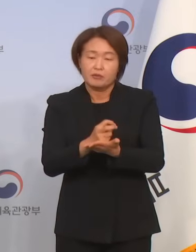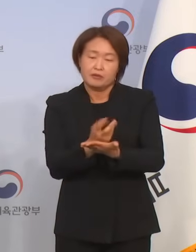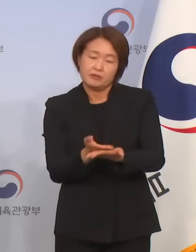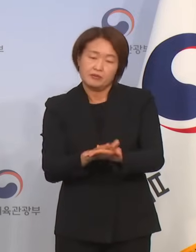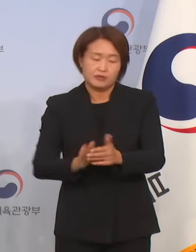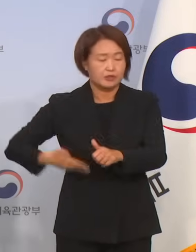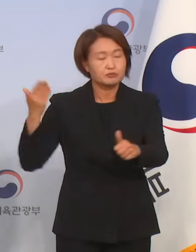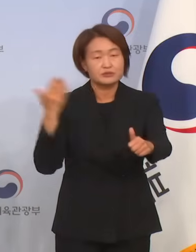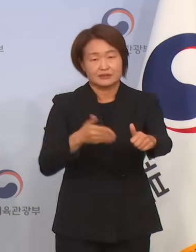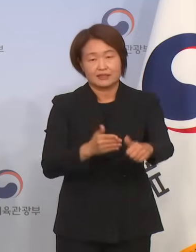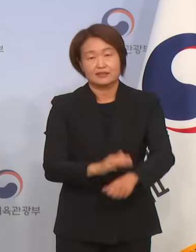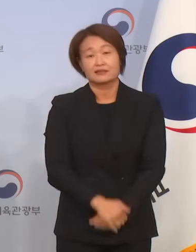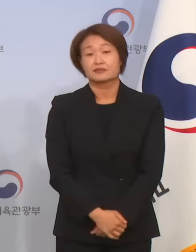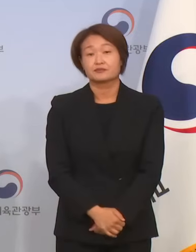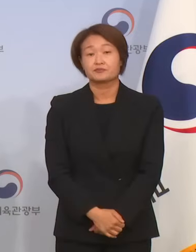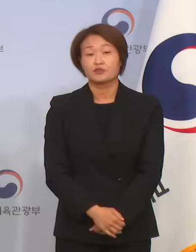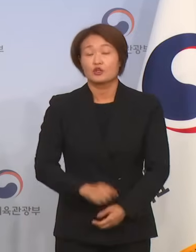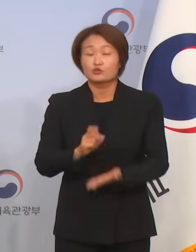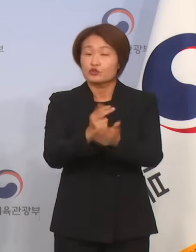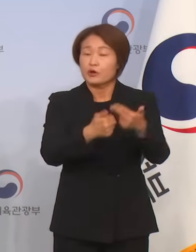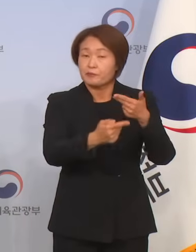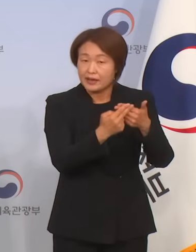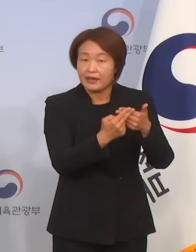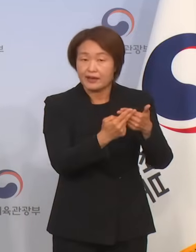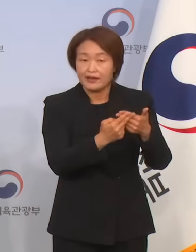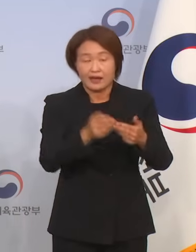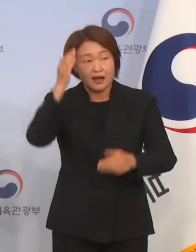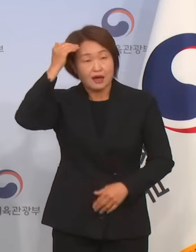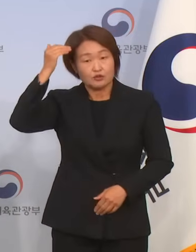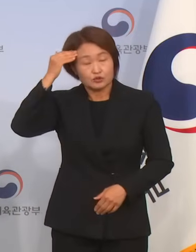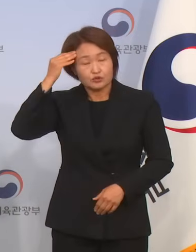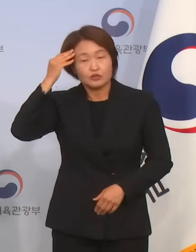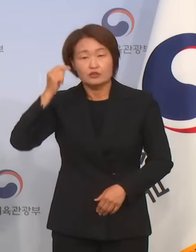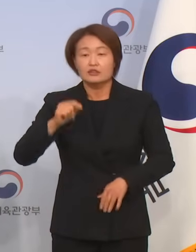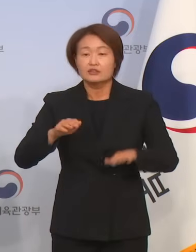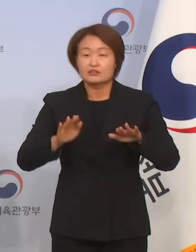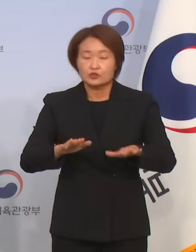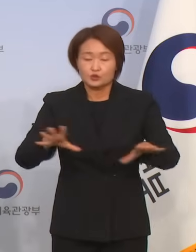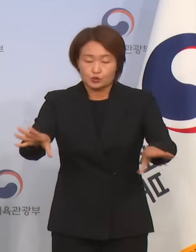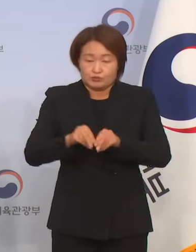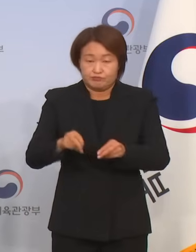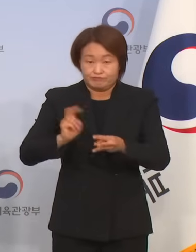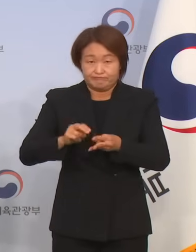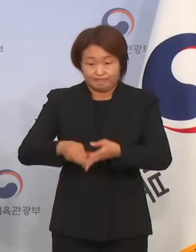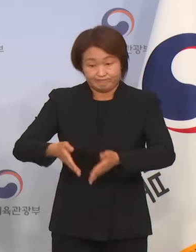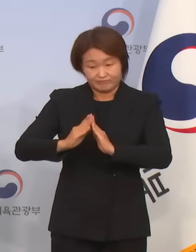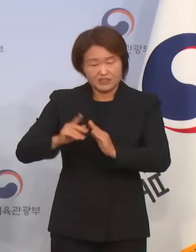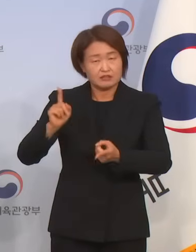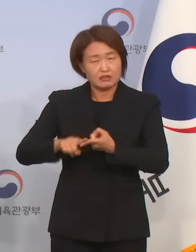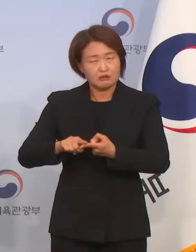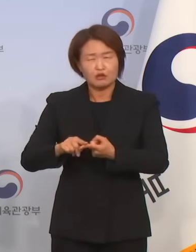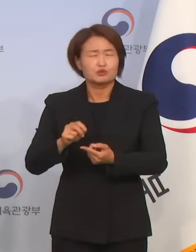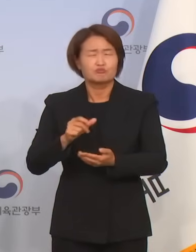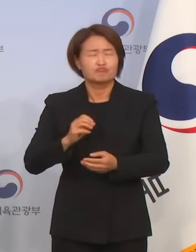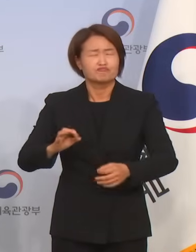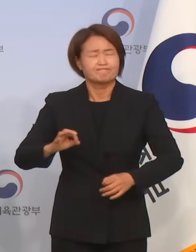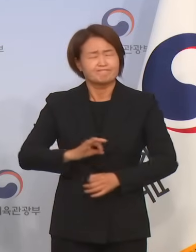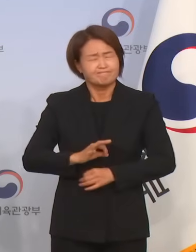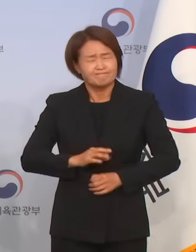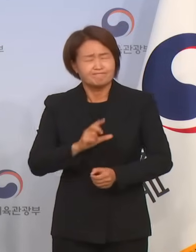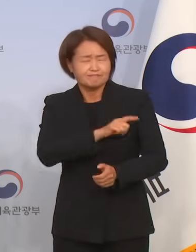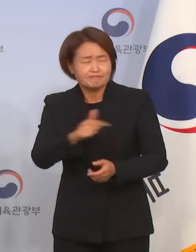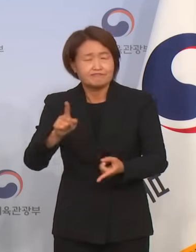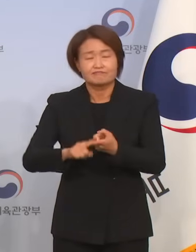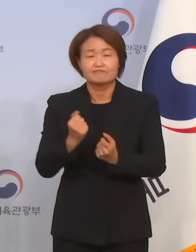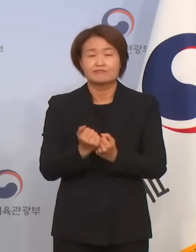요구하였습니다. 다음은 축구협회의 대한민국 축구종합센터 관리법무 처리 부적정에 대해